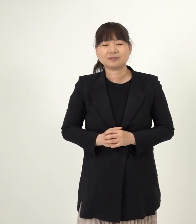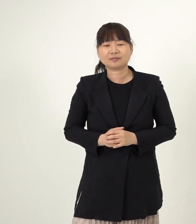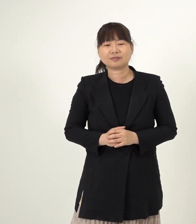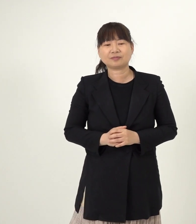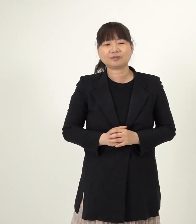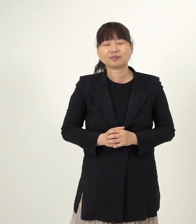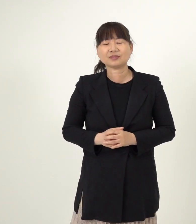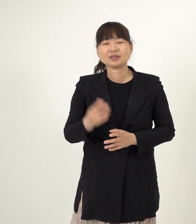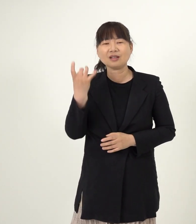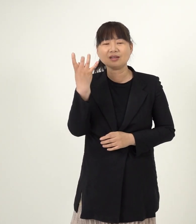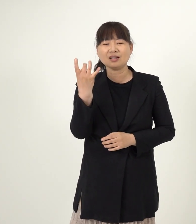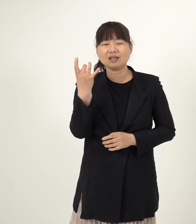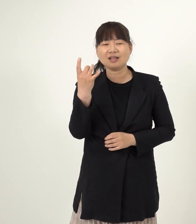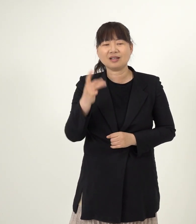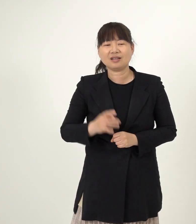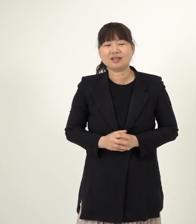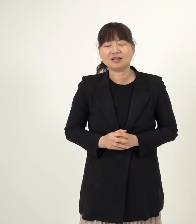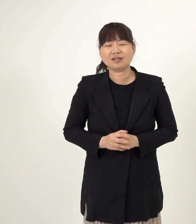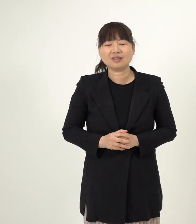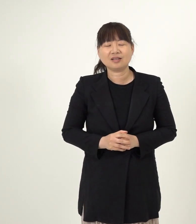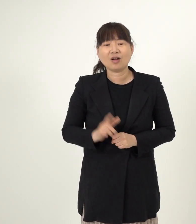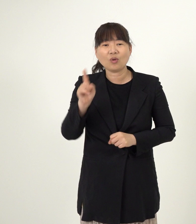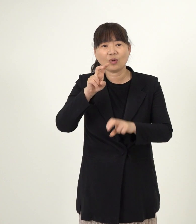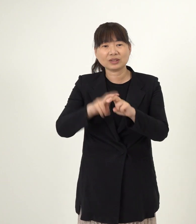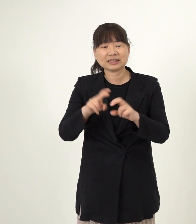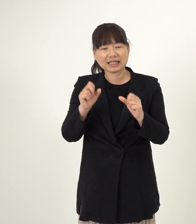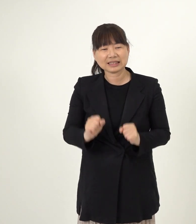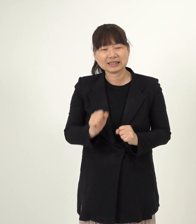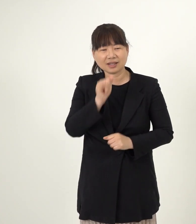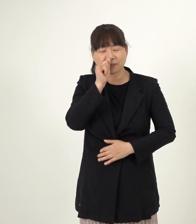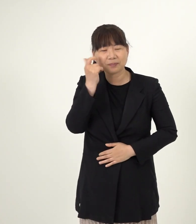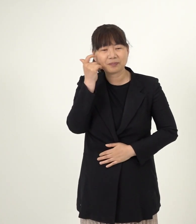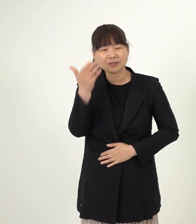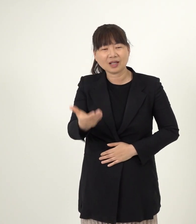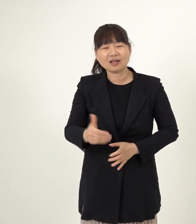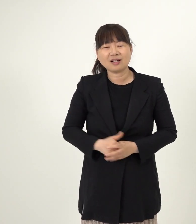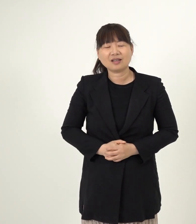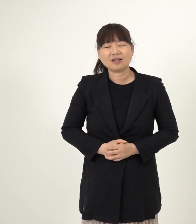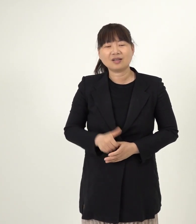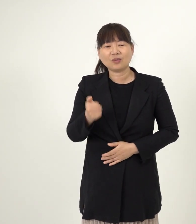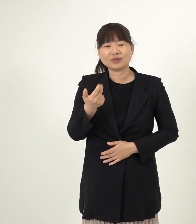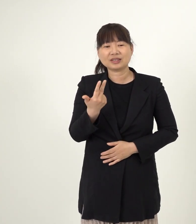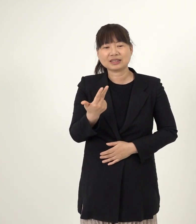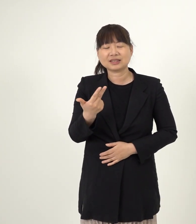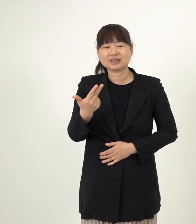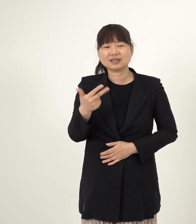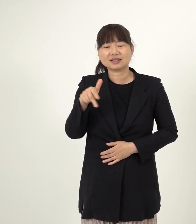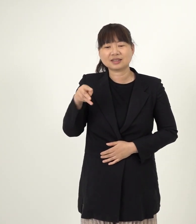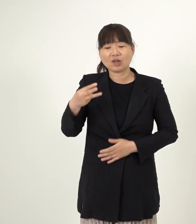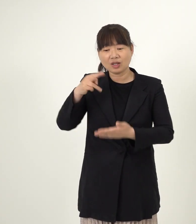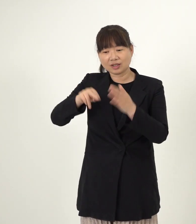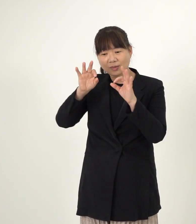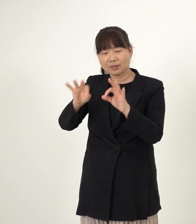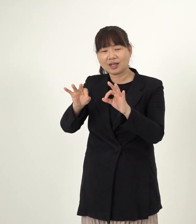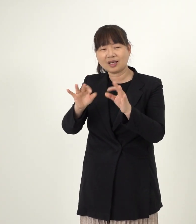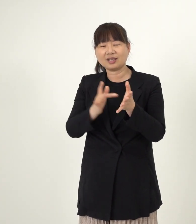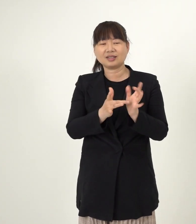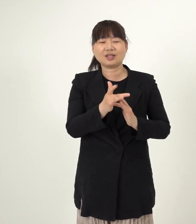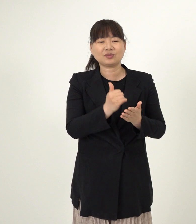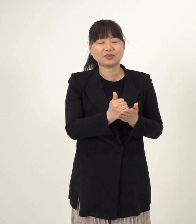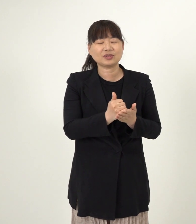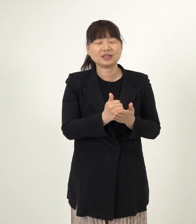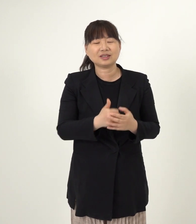겁니다. 근데 원래는 어디에 앉아 있었는가 하면 57절을 보세요.